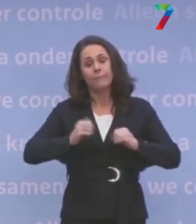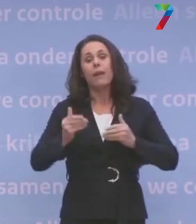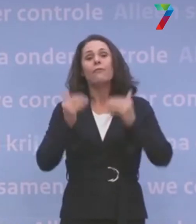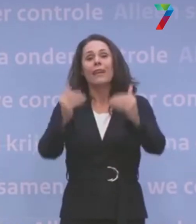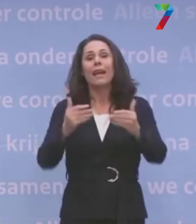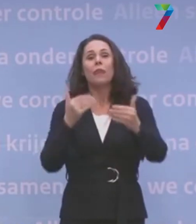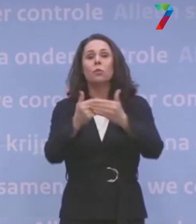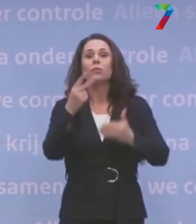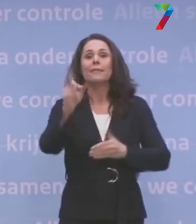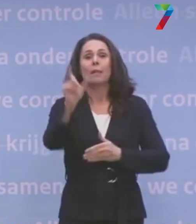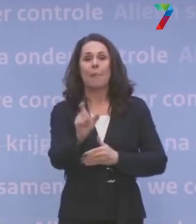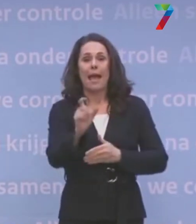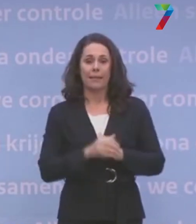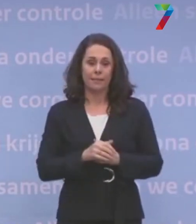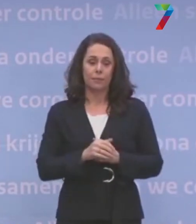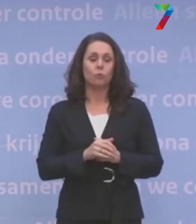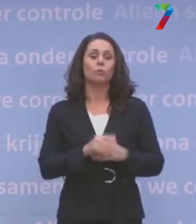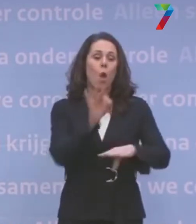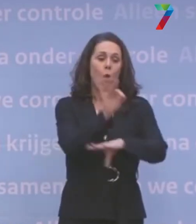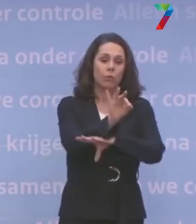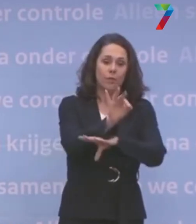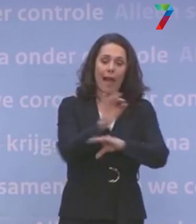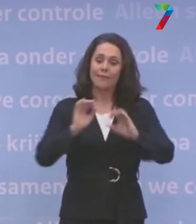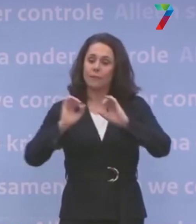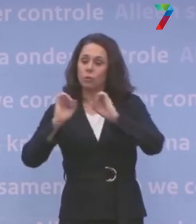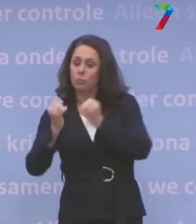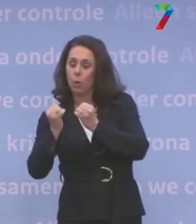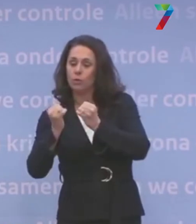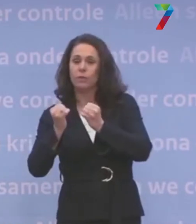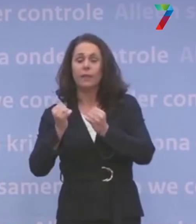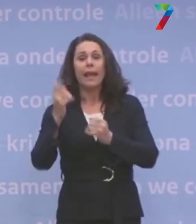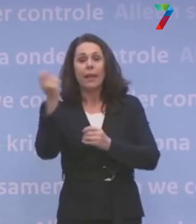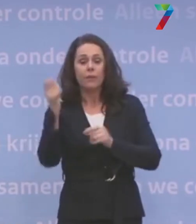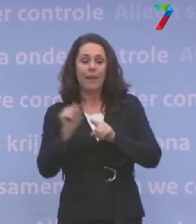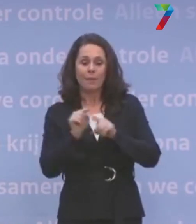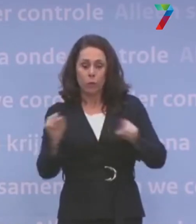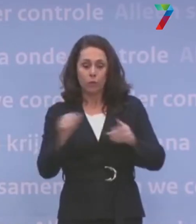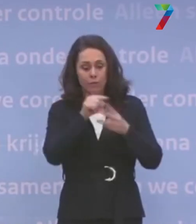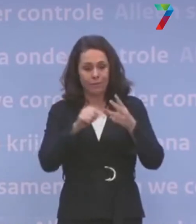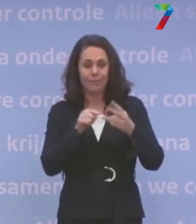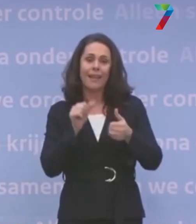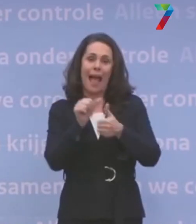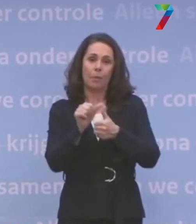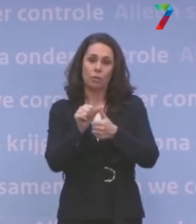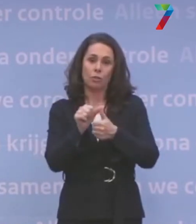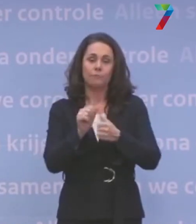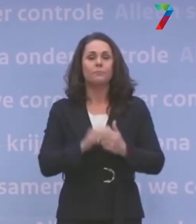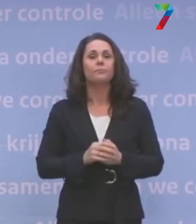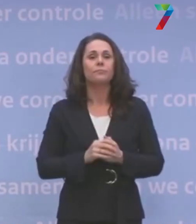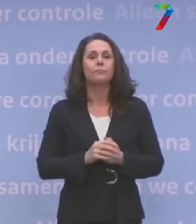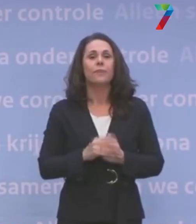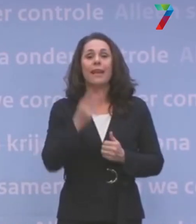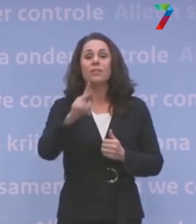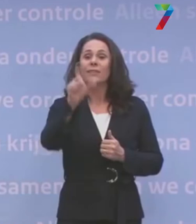En we hebben dus de aanpassingen voor het onderwijs, voor de sport en de evenementen. In de week voor 20 mei volgt